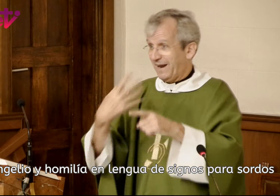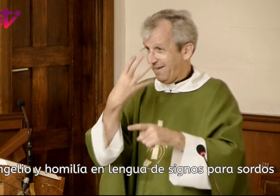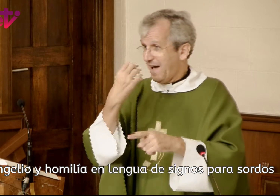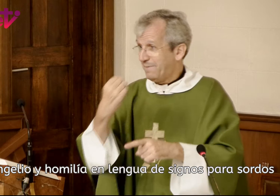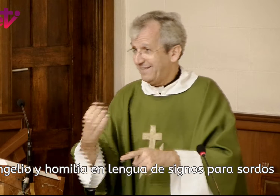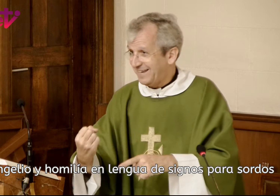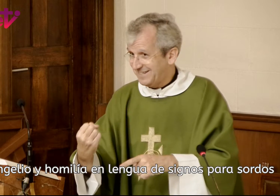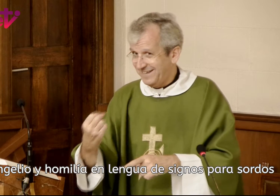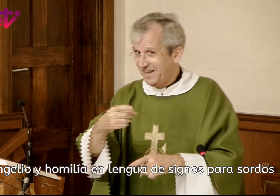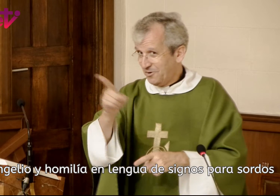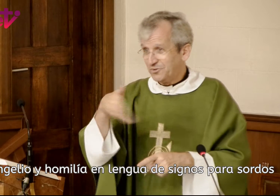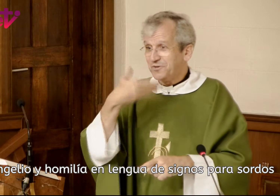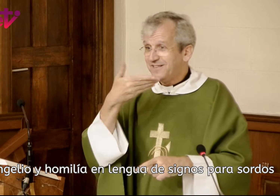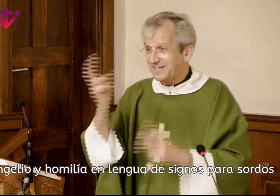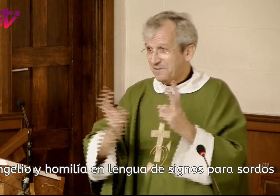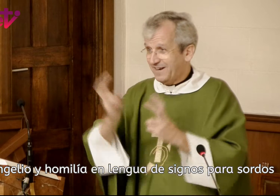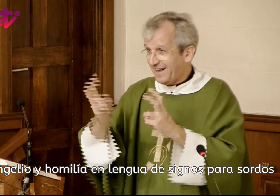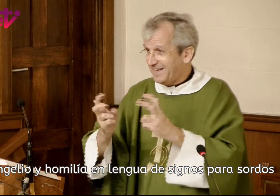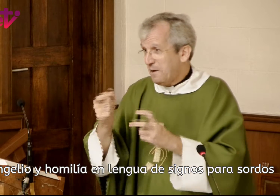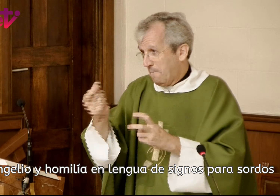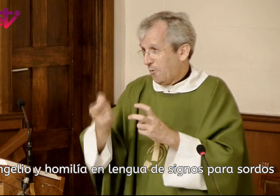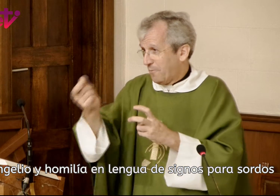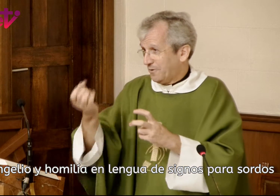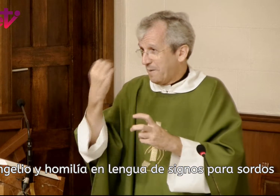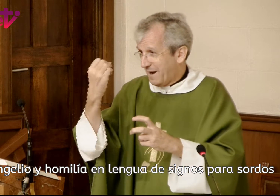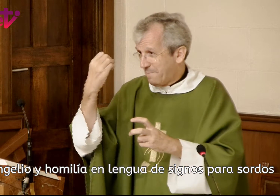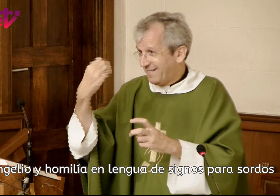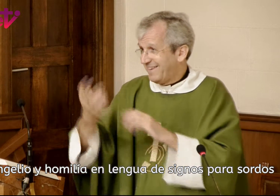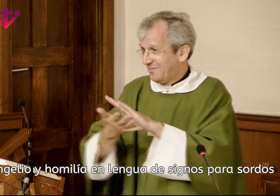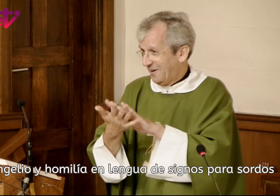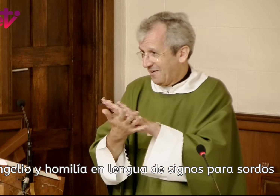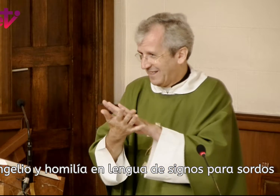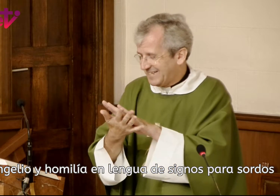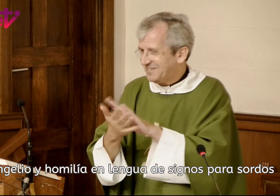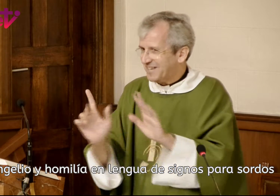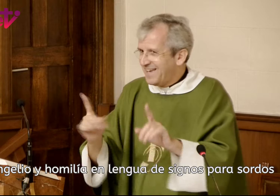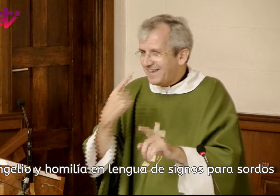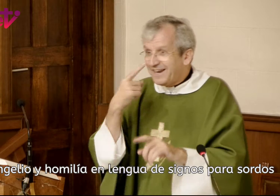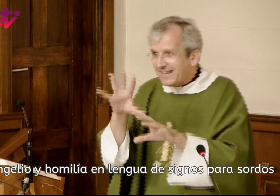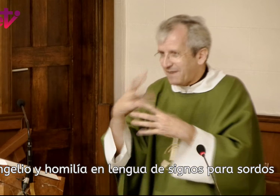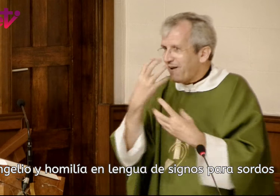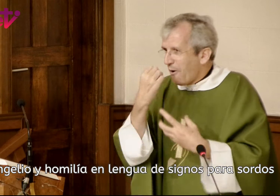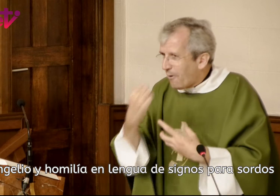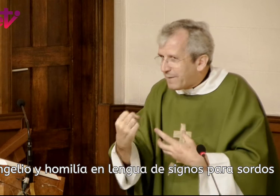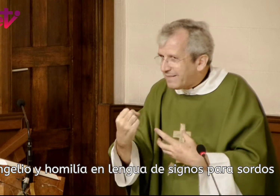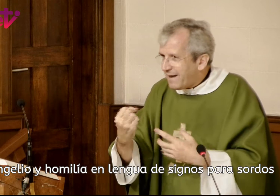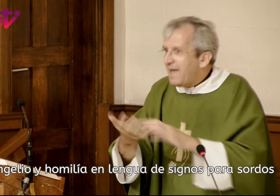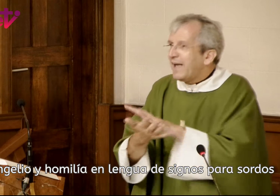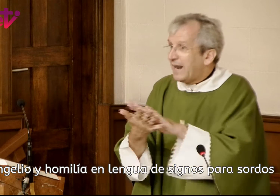para que aprendáis, los oyentes que vienen aquí poco a poco también van aprendiendo lengua de signos y tienen que saber comprender que la